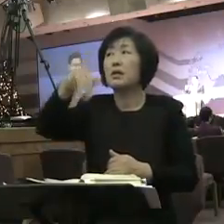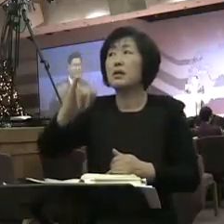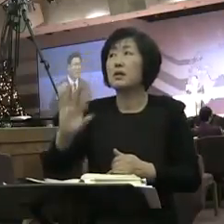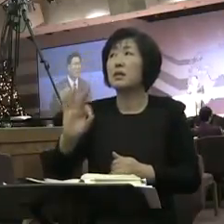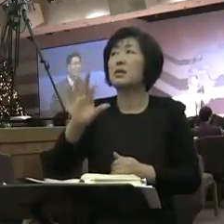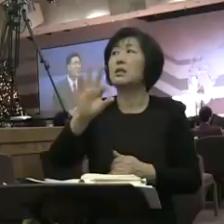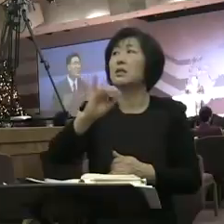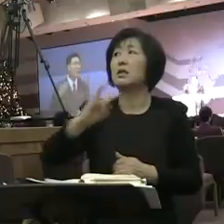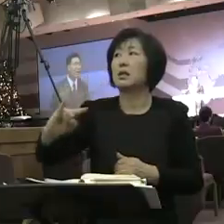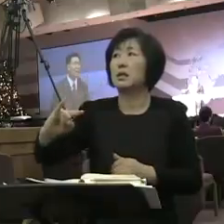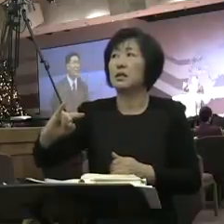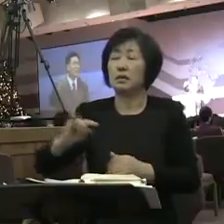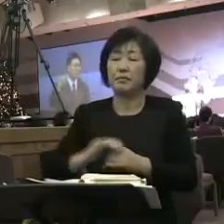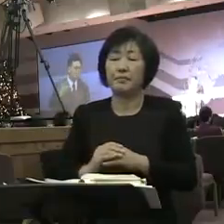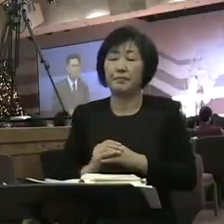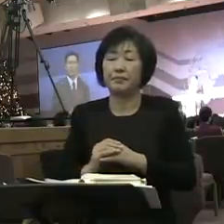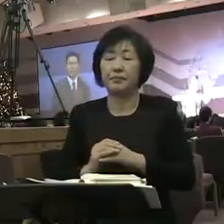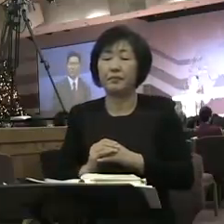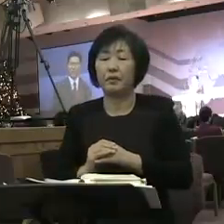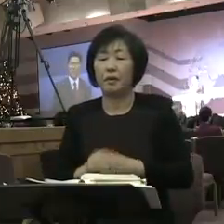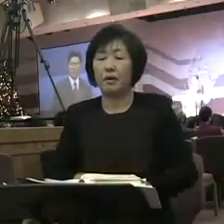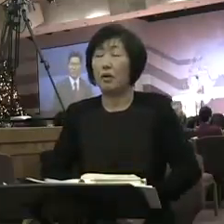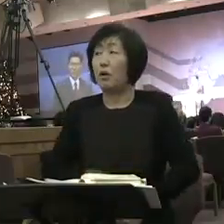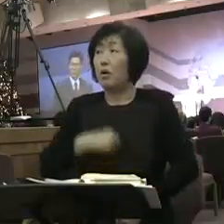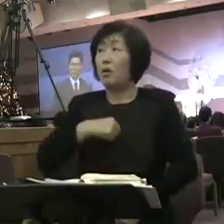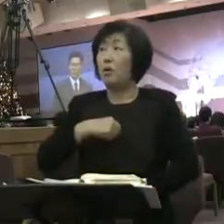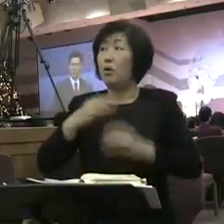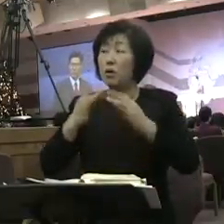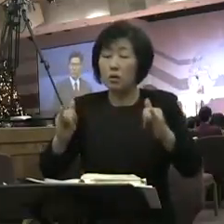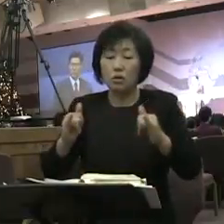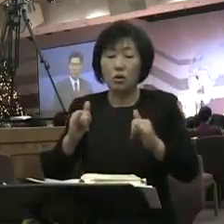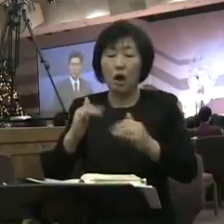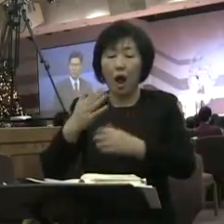그것은 우리를 의인으로 하나님께서 부르셨어요.